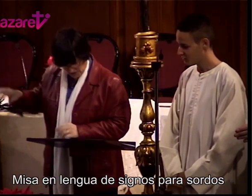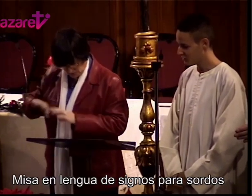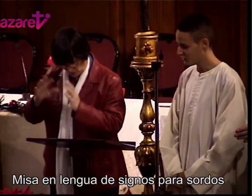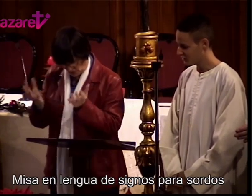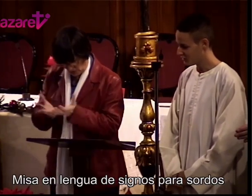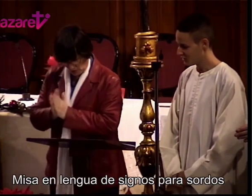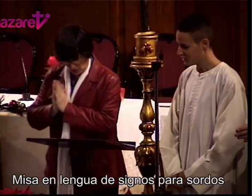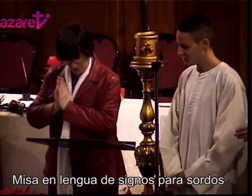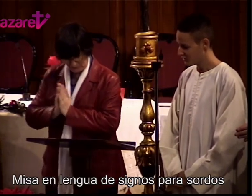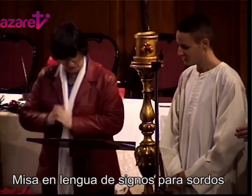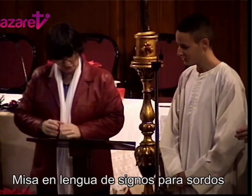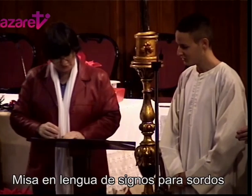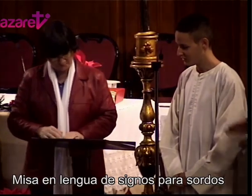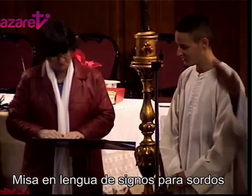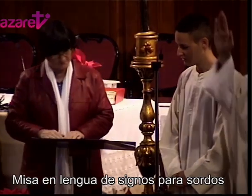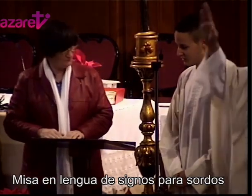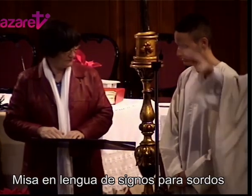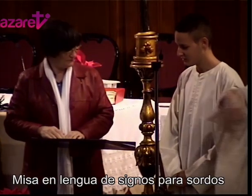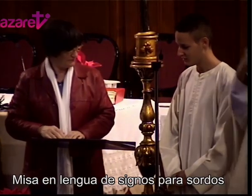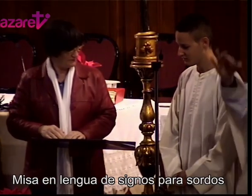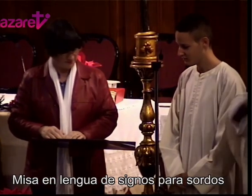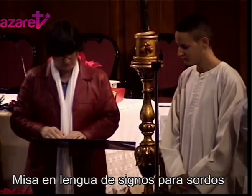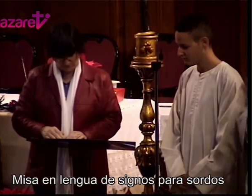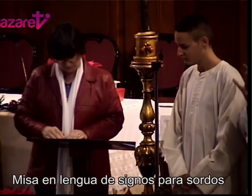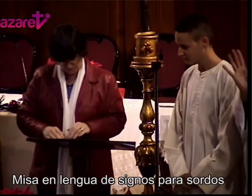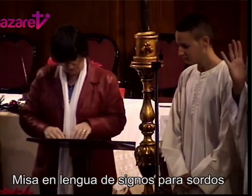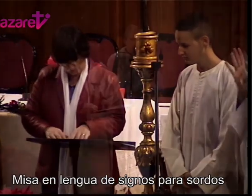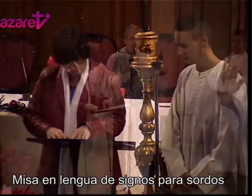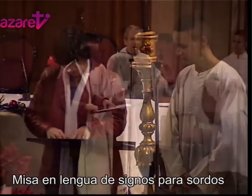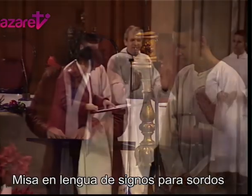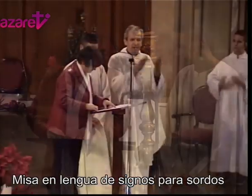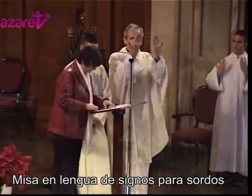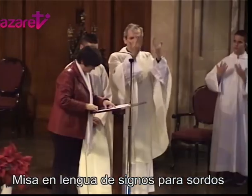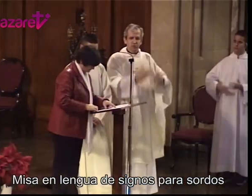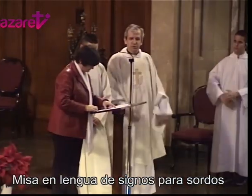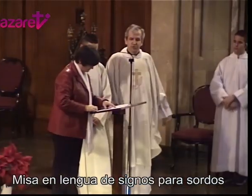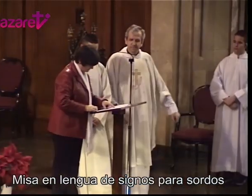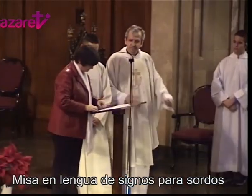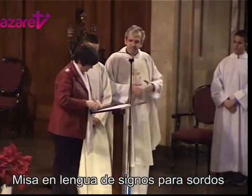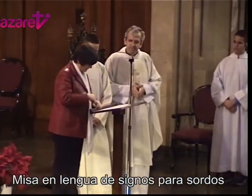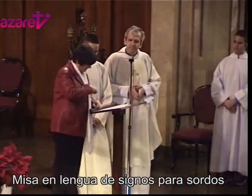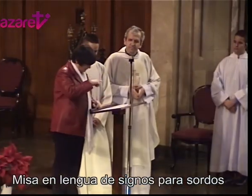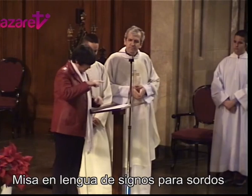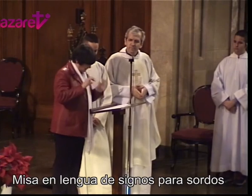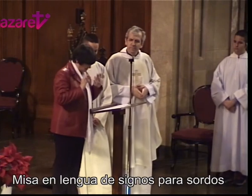mundo. Oremos. Ven, Señor Jesús, a salvarnos. De un modo